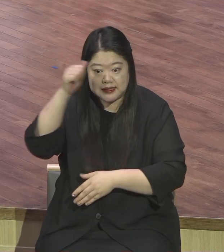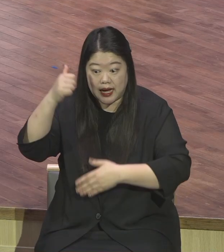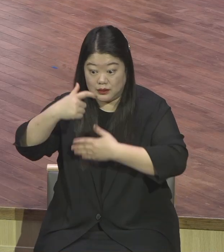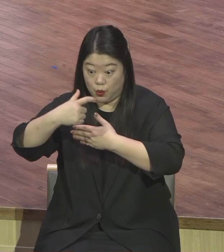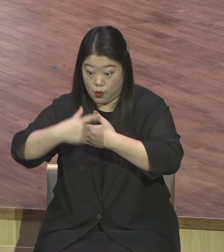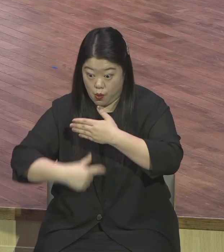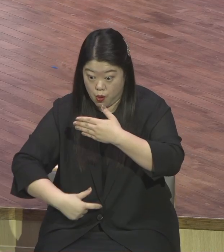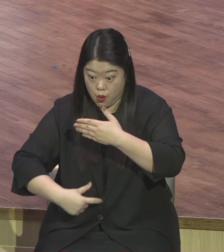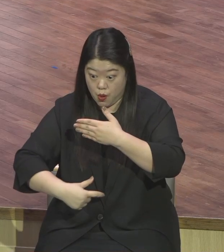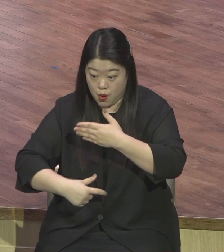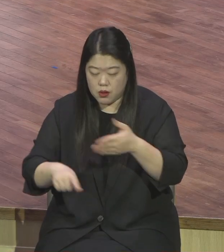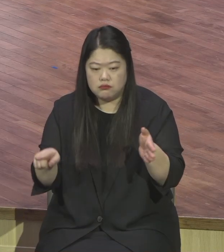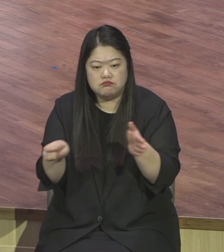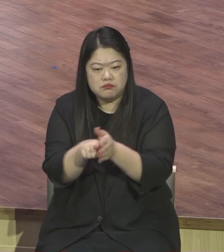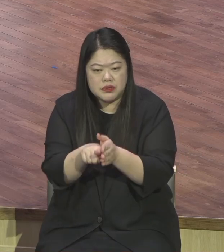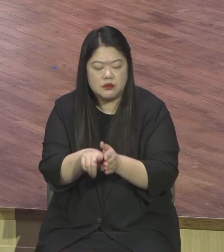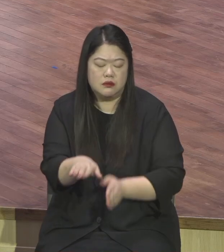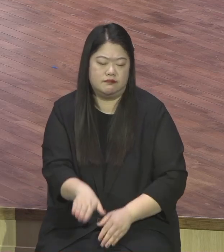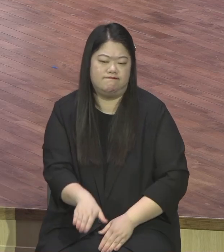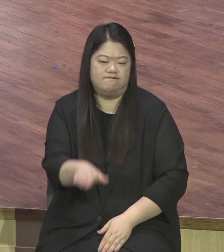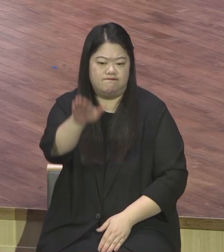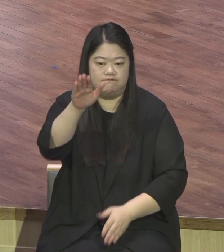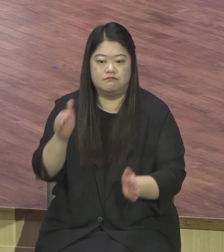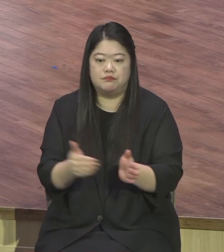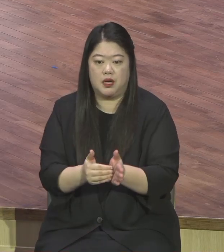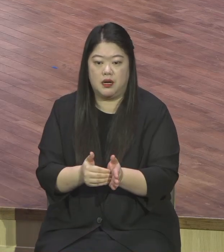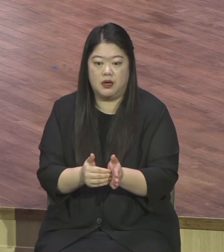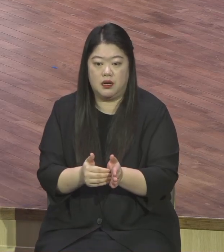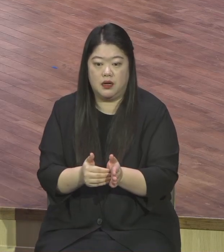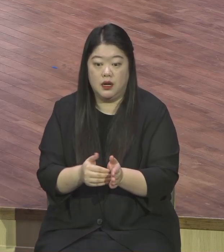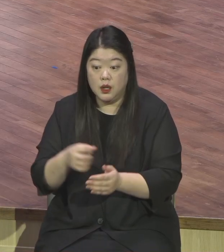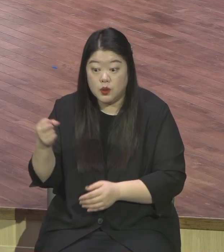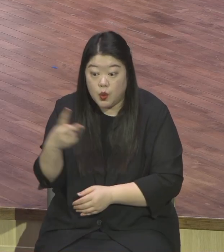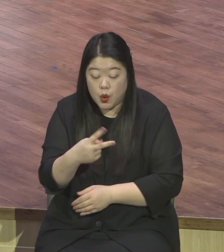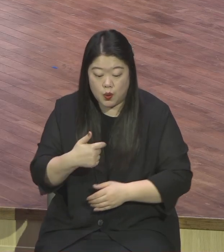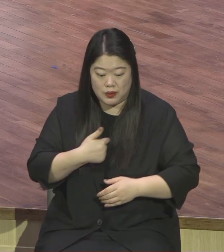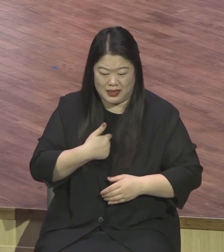어릴 때 얼마나 무서웠던지. 하나님은 무서운 하나님이에요.